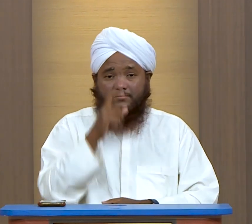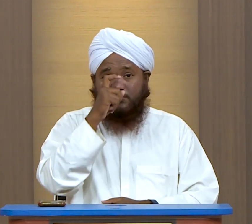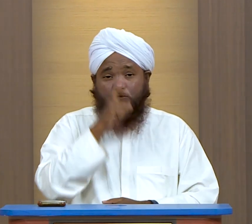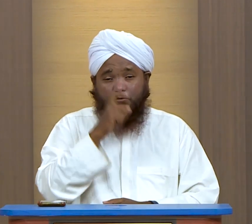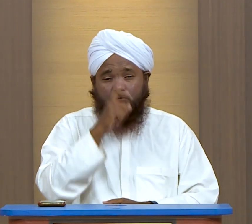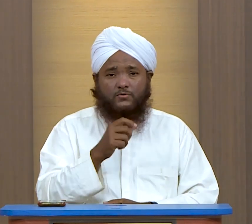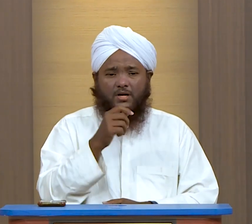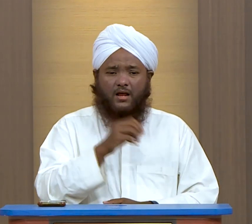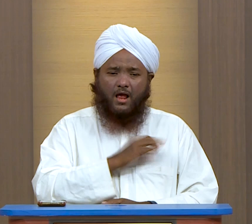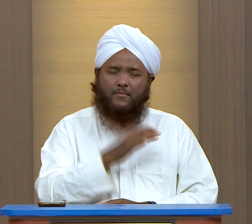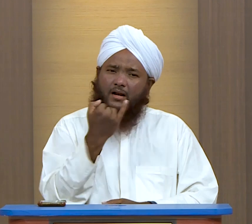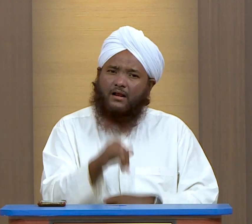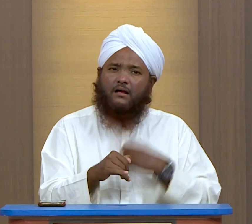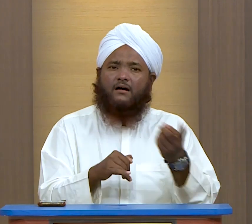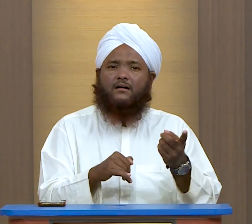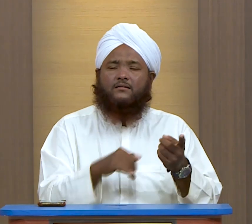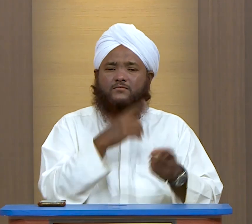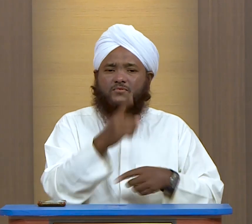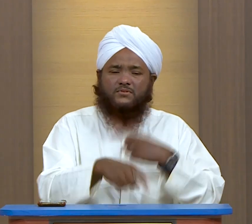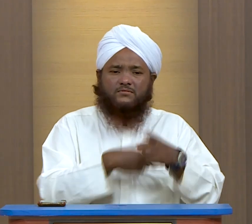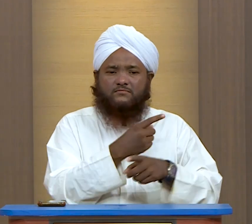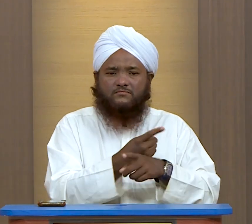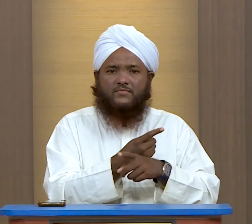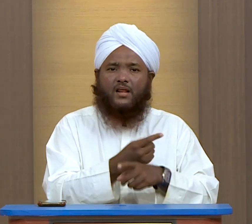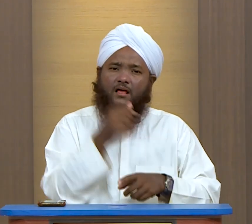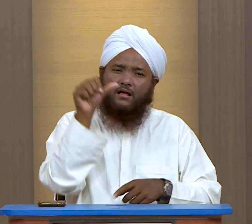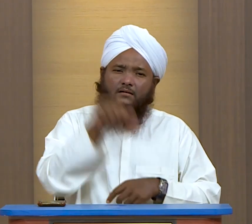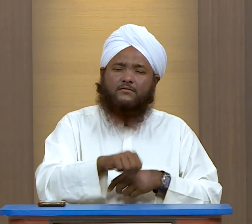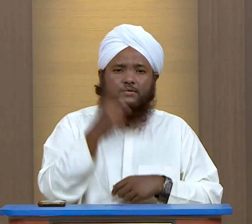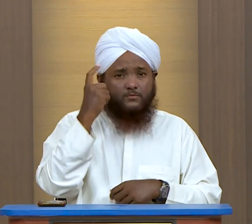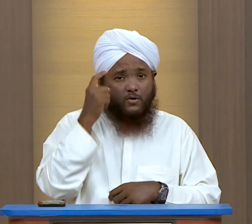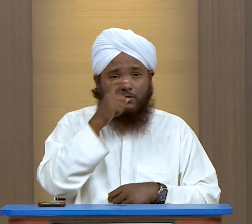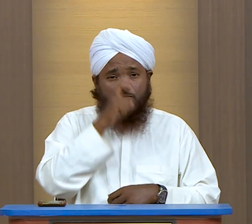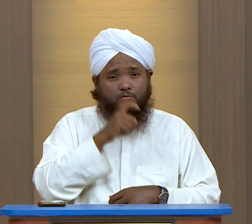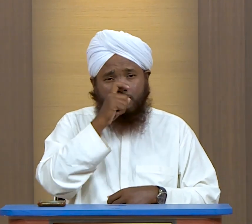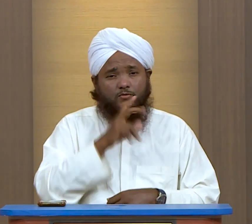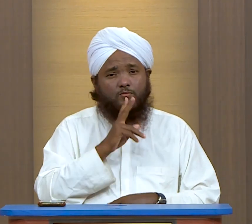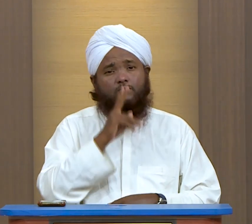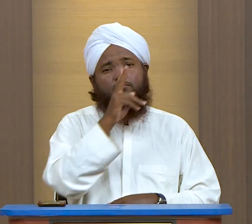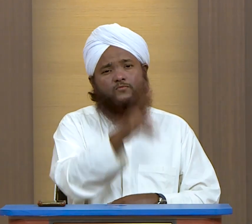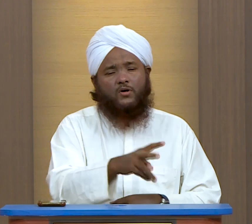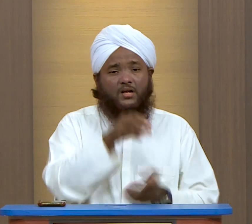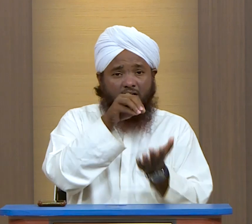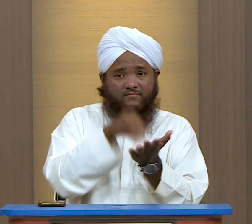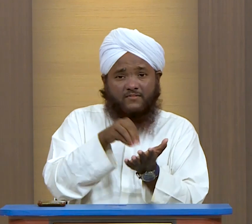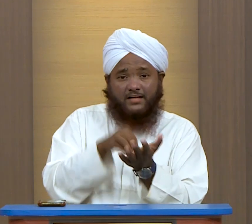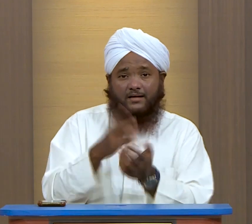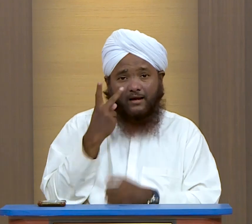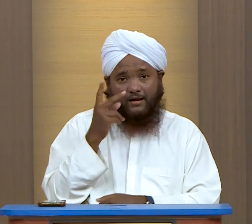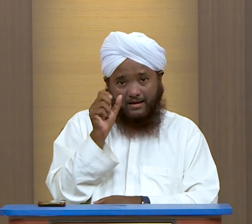تعلق رکھتا ہے تو اس کے نتائج بھی برے ہی نکلتے ہیں۔ بسا اوقات جھوٹ بولنے میں بظاہر فائدہ محسوس ہو رہا ہوتا ہے،